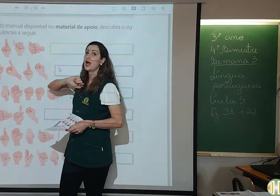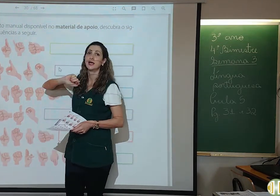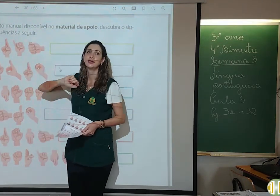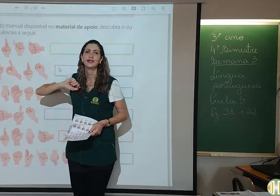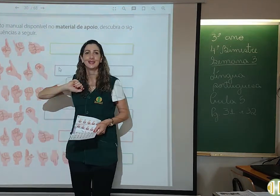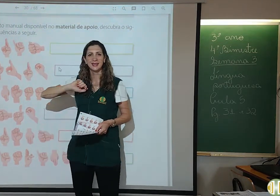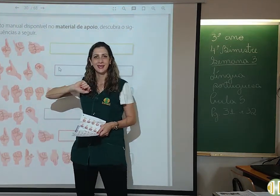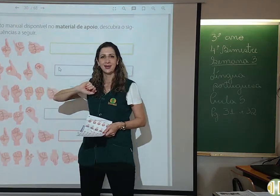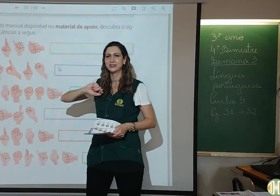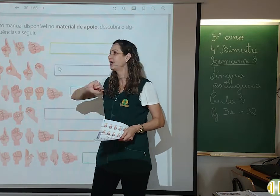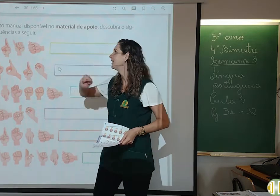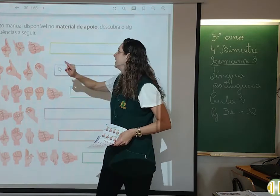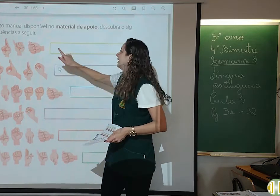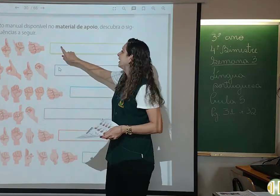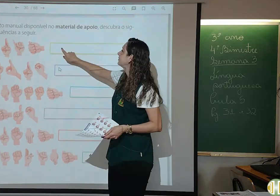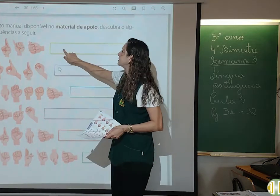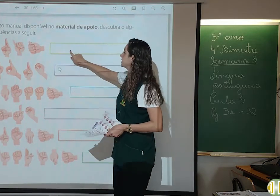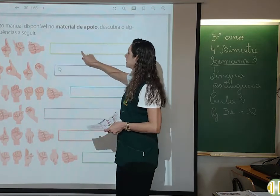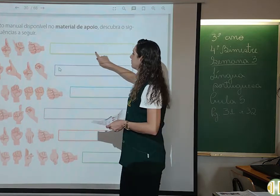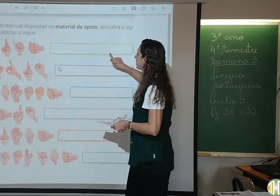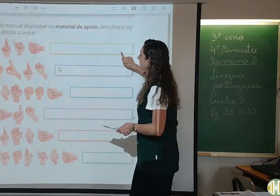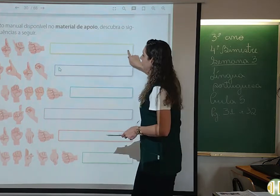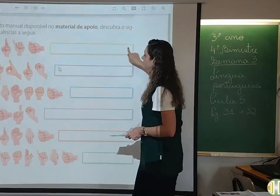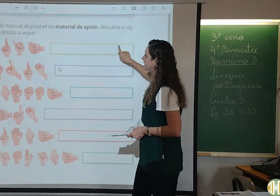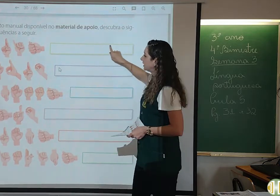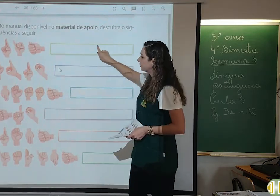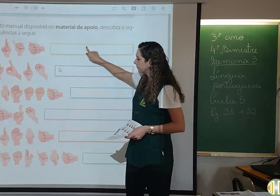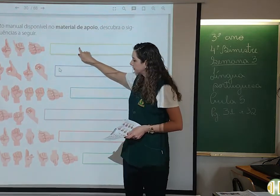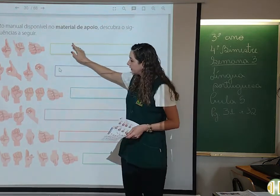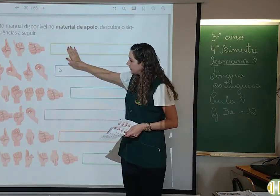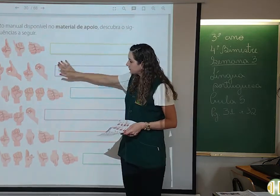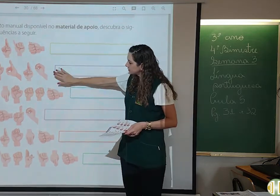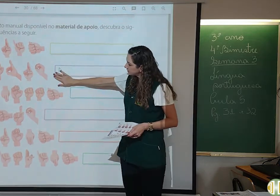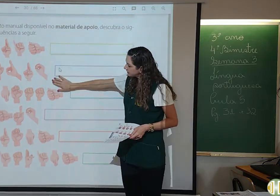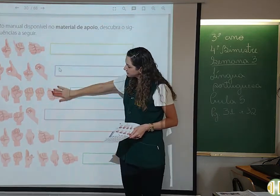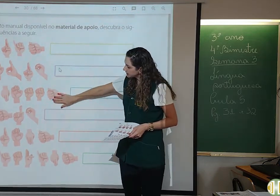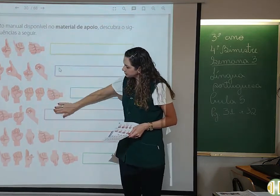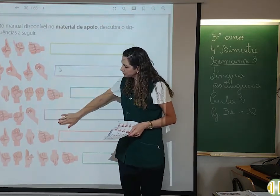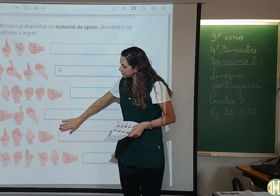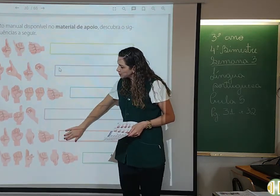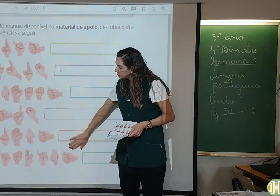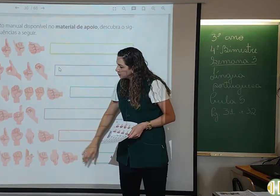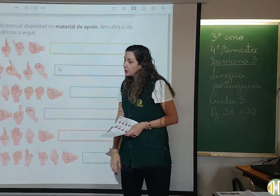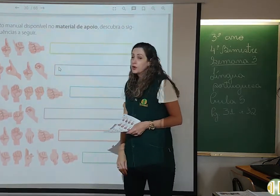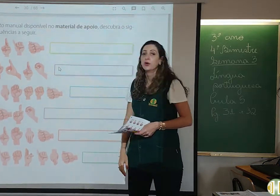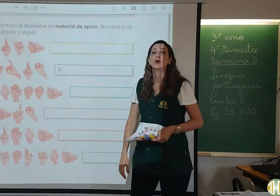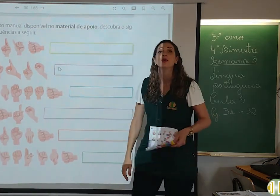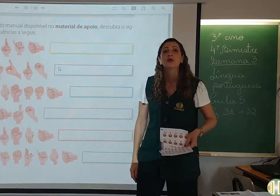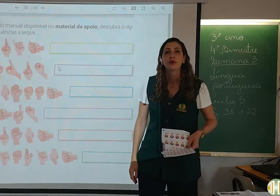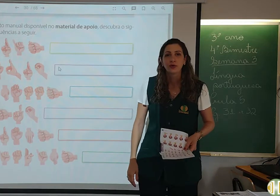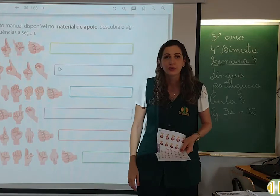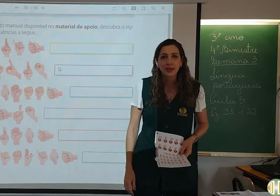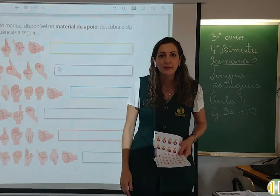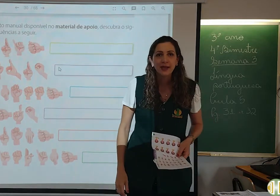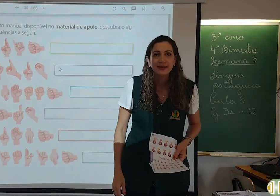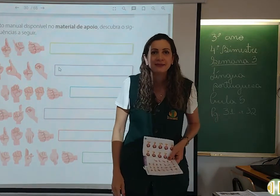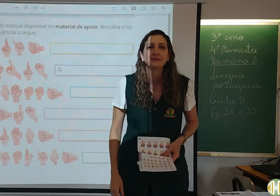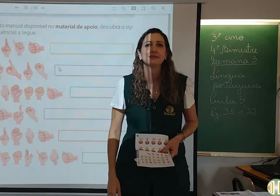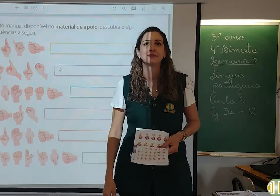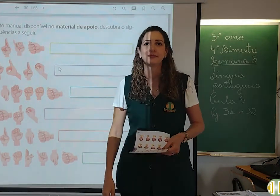M-A-M-A-M-A-M-A-R-I-A. Legal, né? Aí você vai escrever a palavra aqui, ó. E você vai fazer tudo isso também,